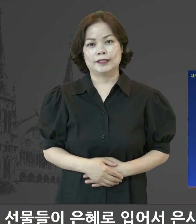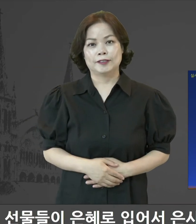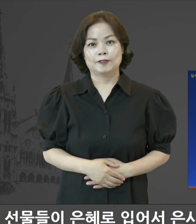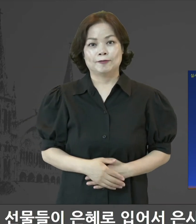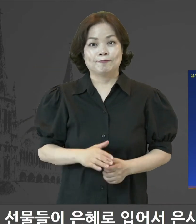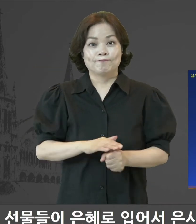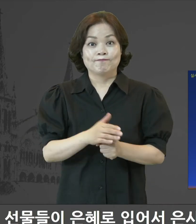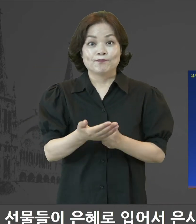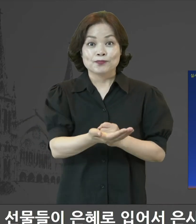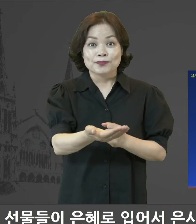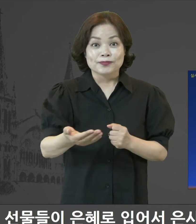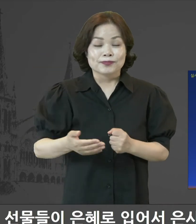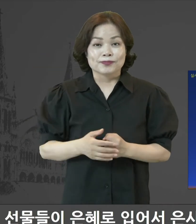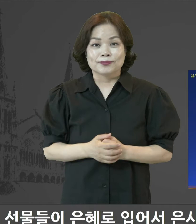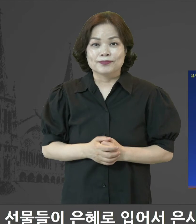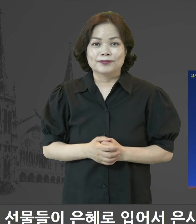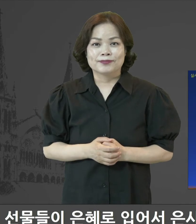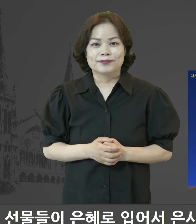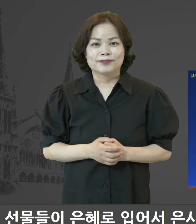사랑하는 여러분,